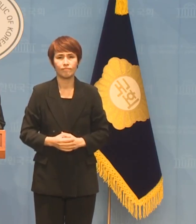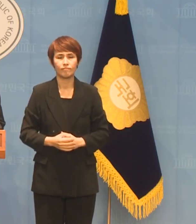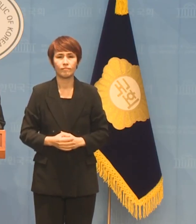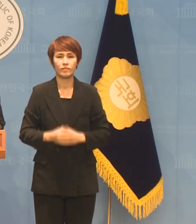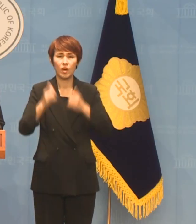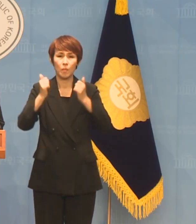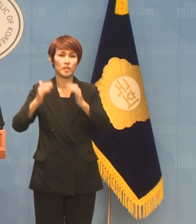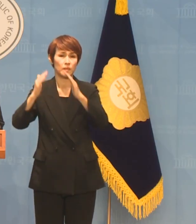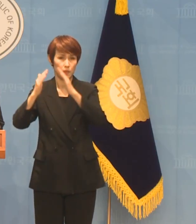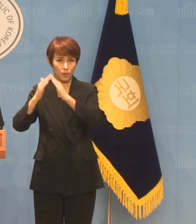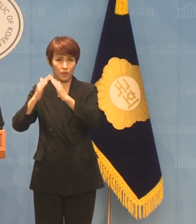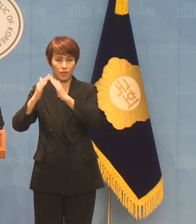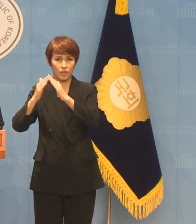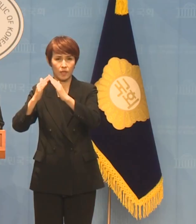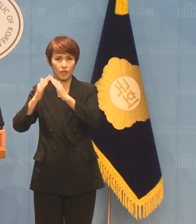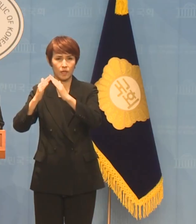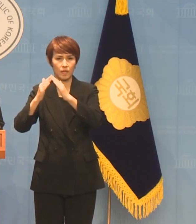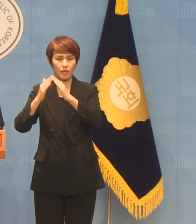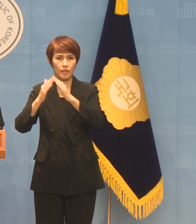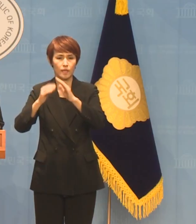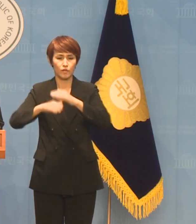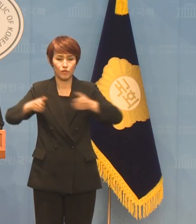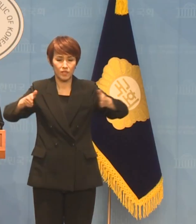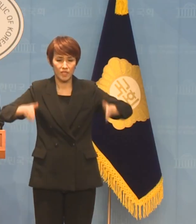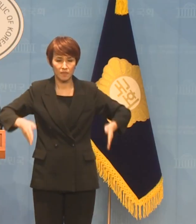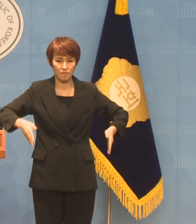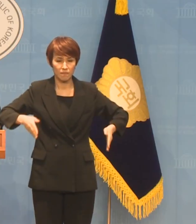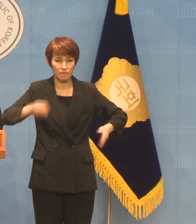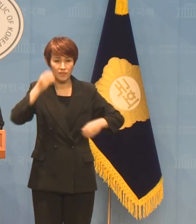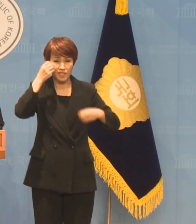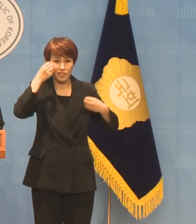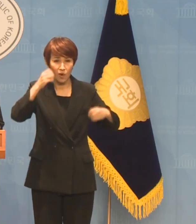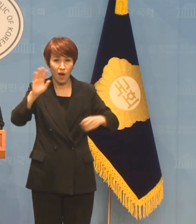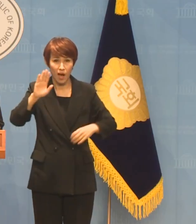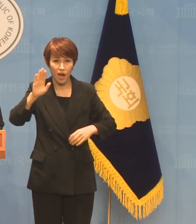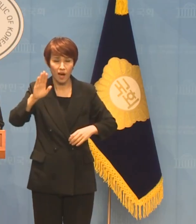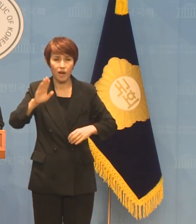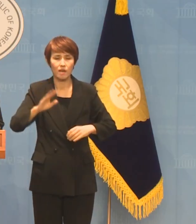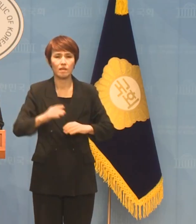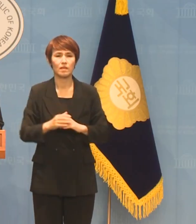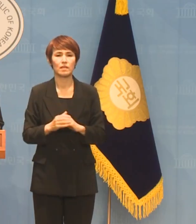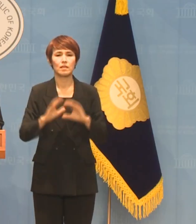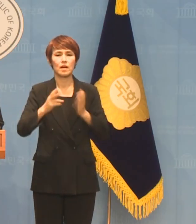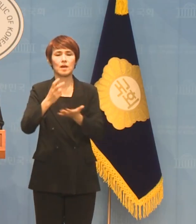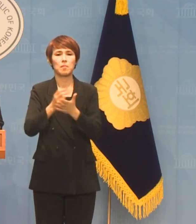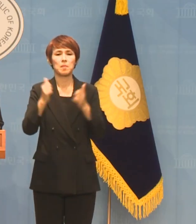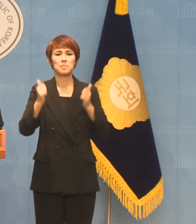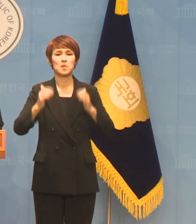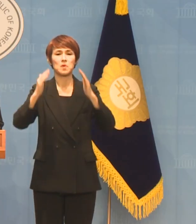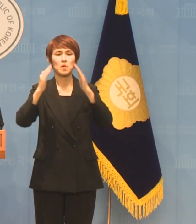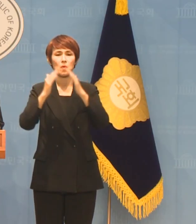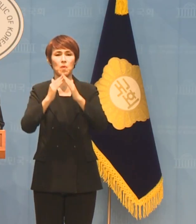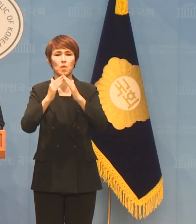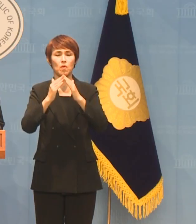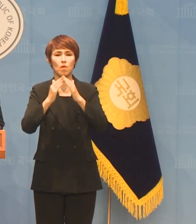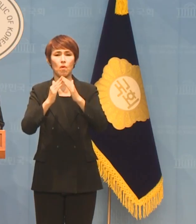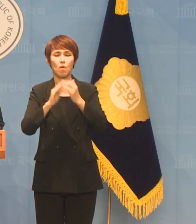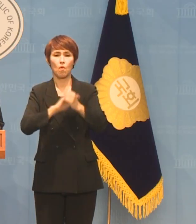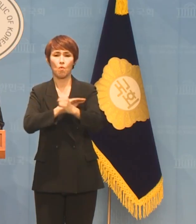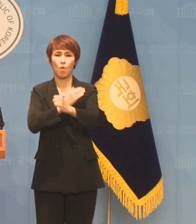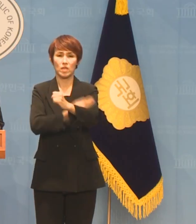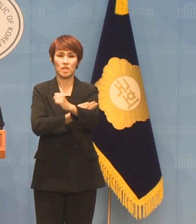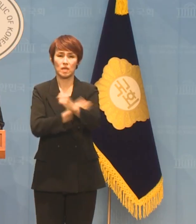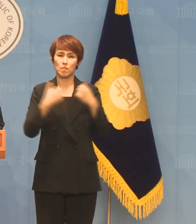헌재가 최소한 중립 신용조차 하지 않고 헌법기관의 권위와 존립 가치를